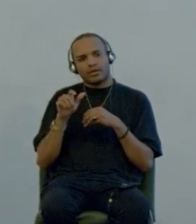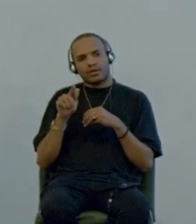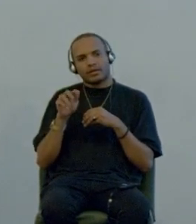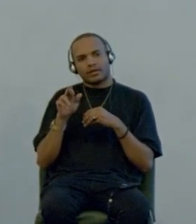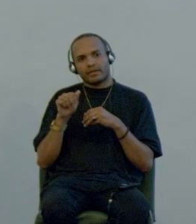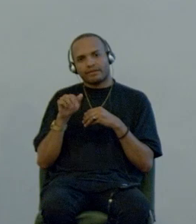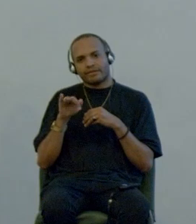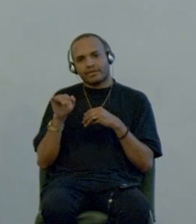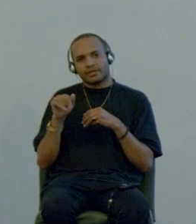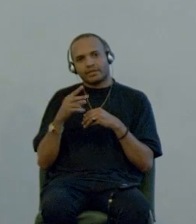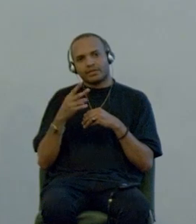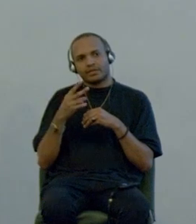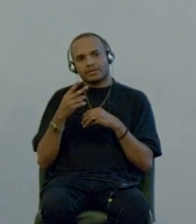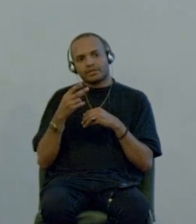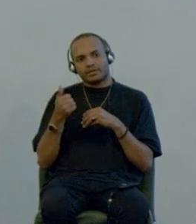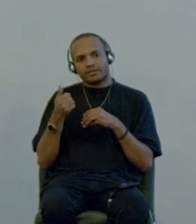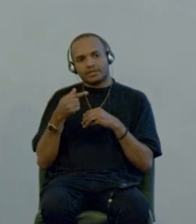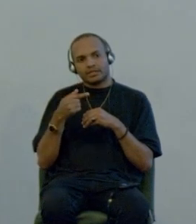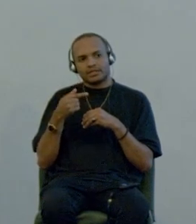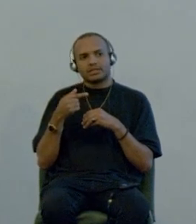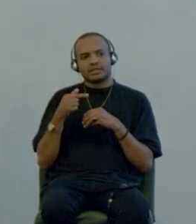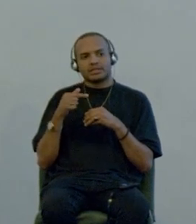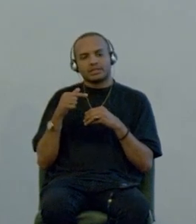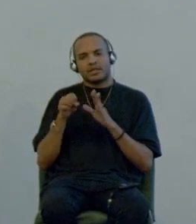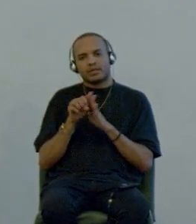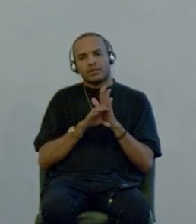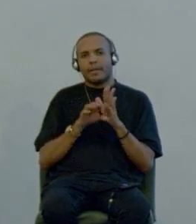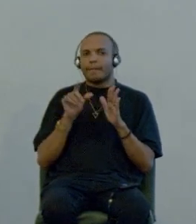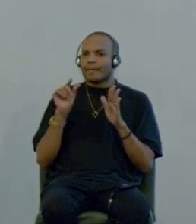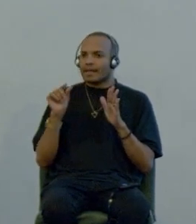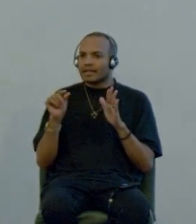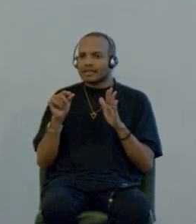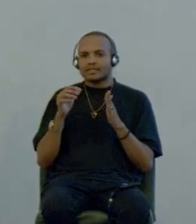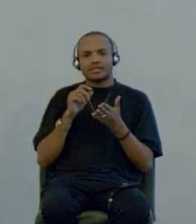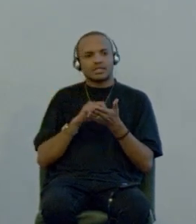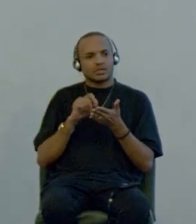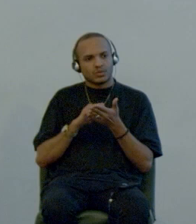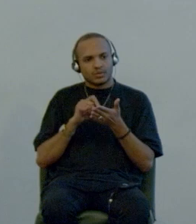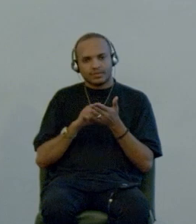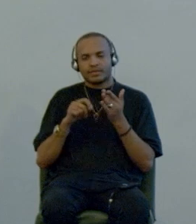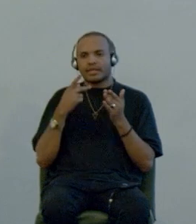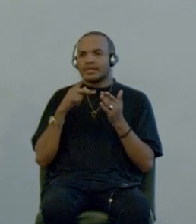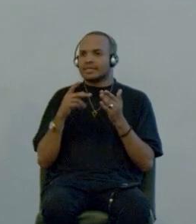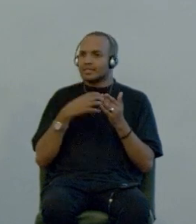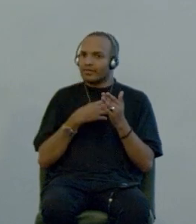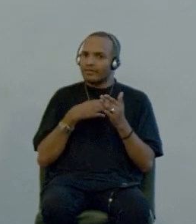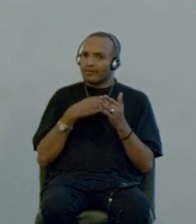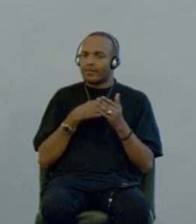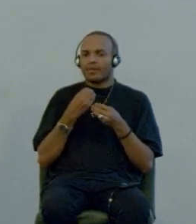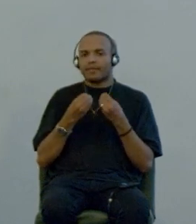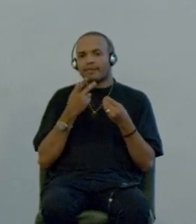petites écritures. Et Gaïagraphie, c'est vraiment cette façon de dire comment on regarde la Terre